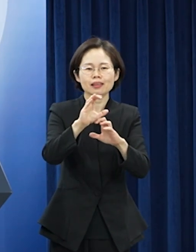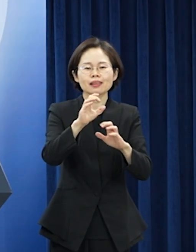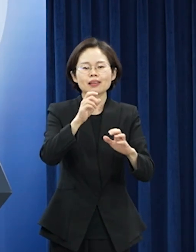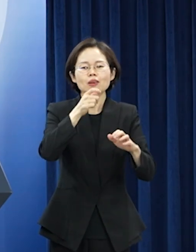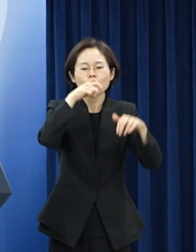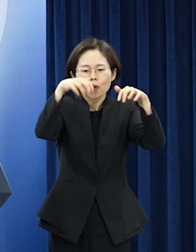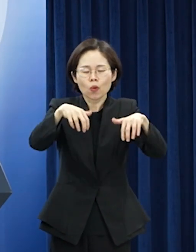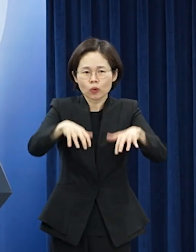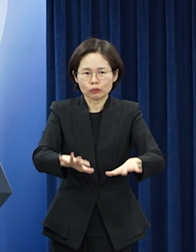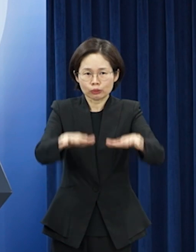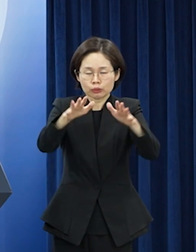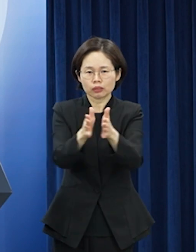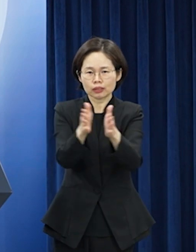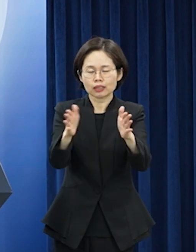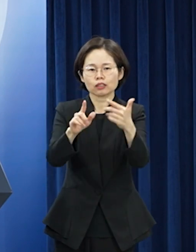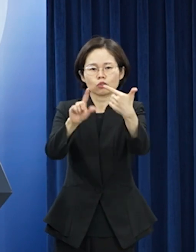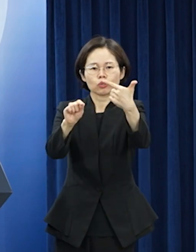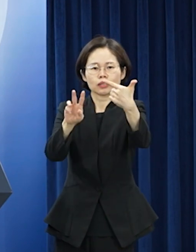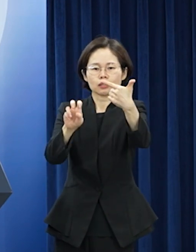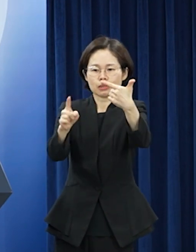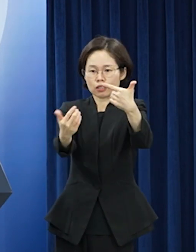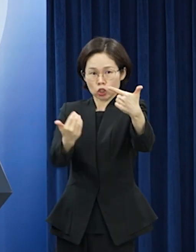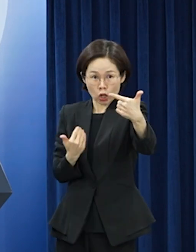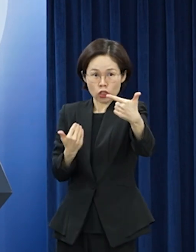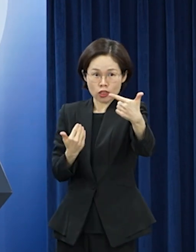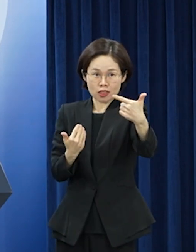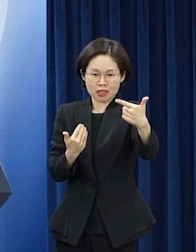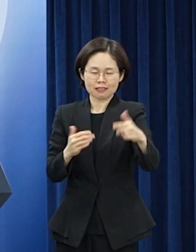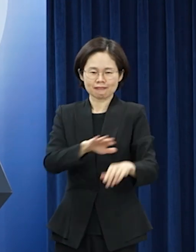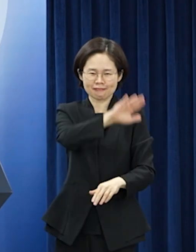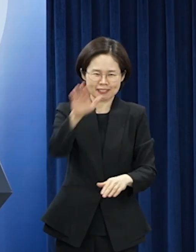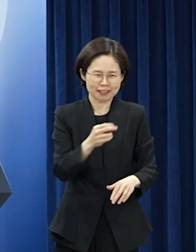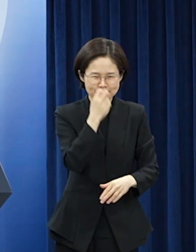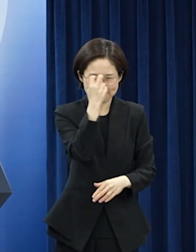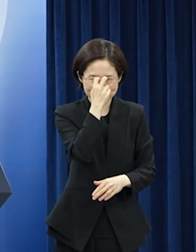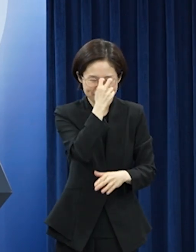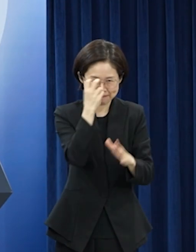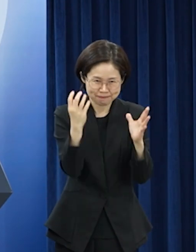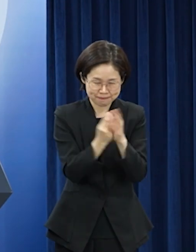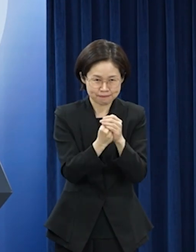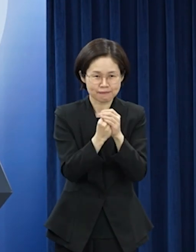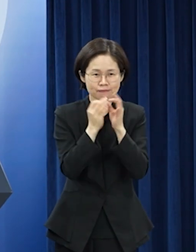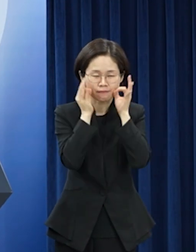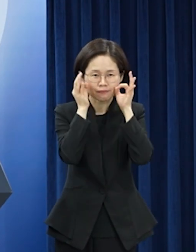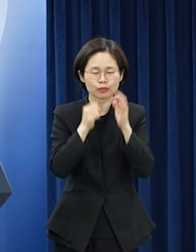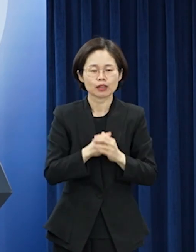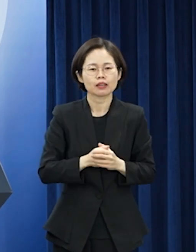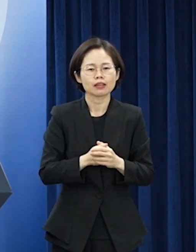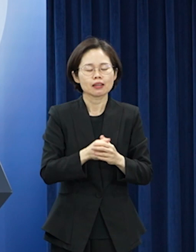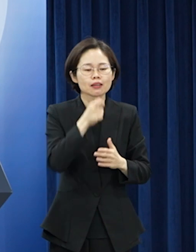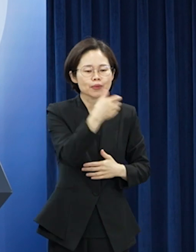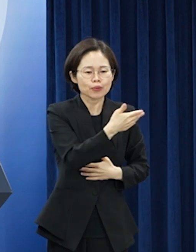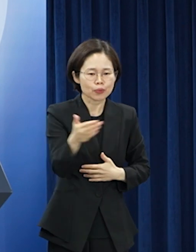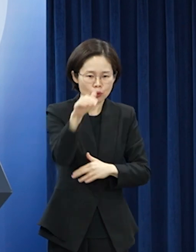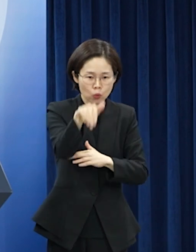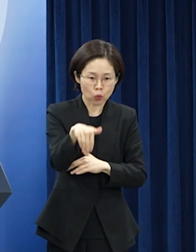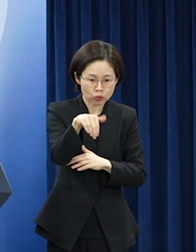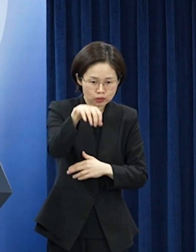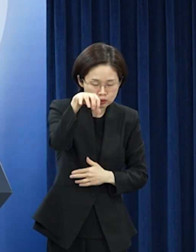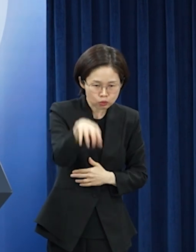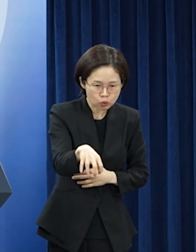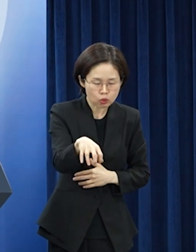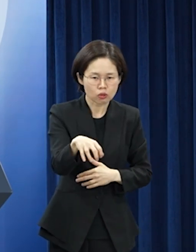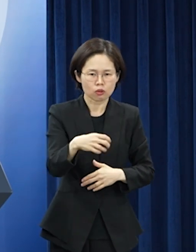홍수기 시작인 6월 21일 전까지 신속히 완료하겠습니다. 특히 하천 공사 현장 등